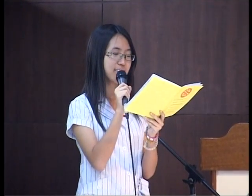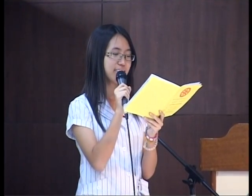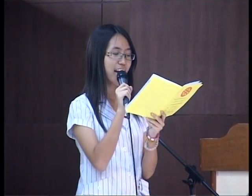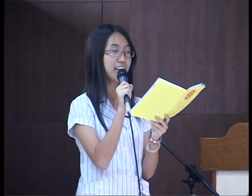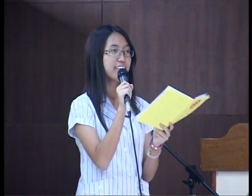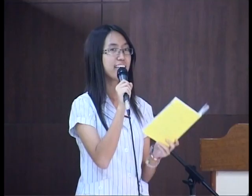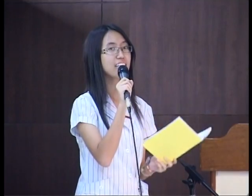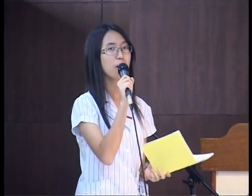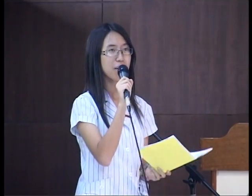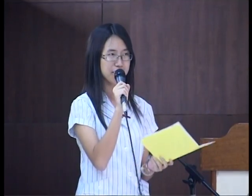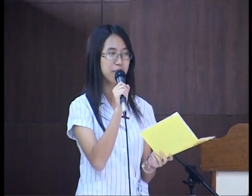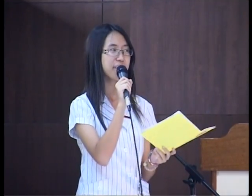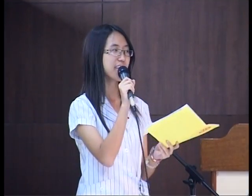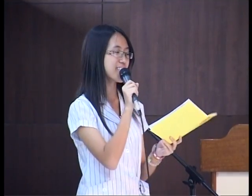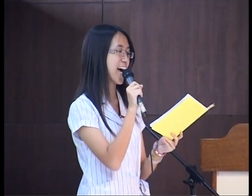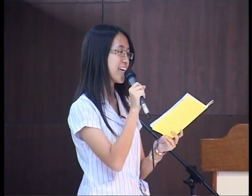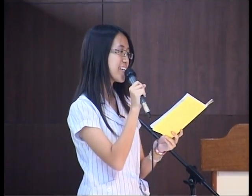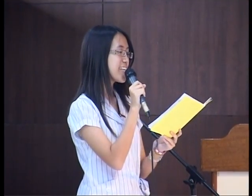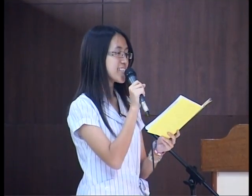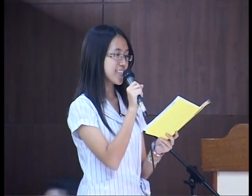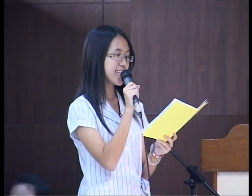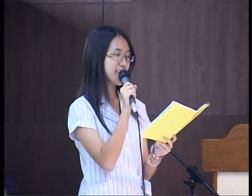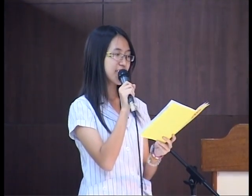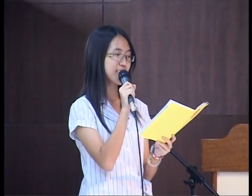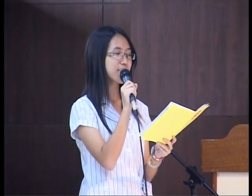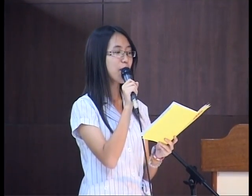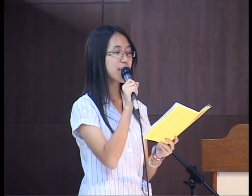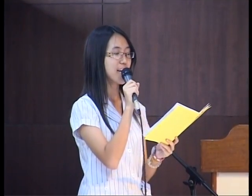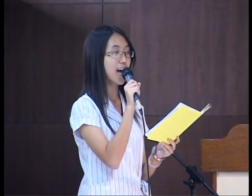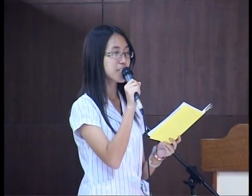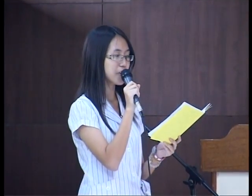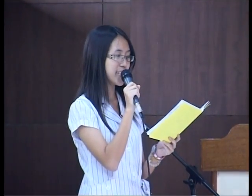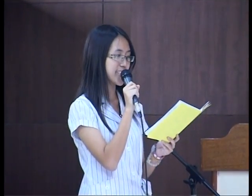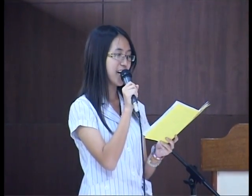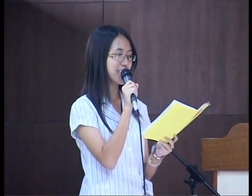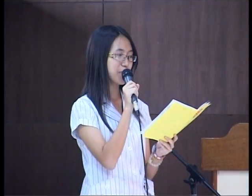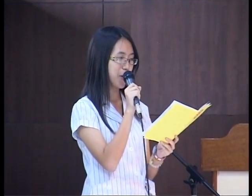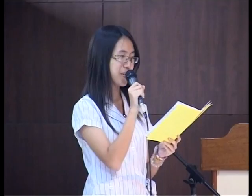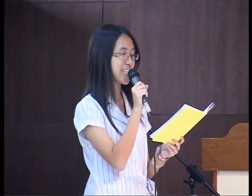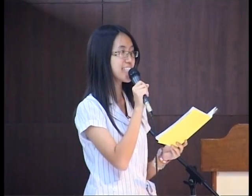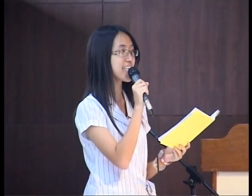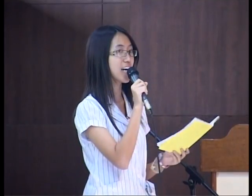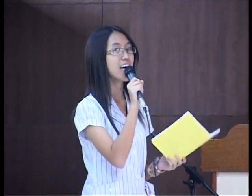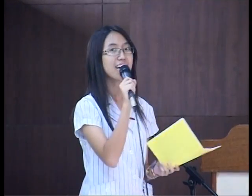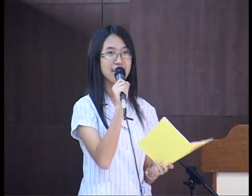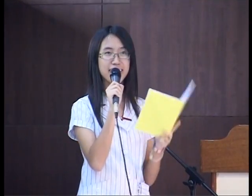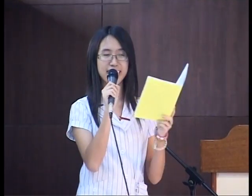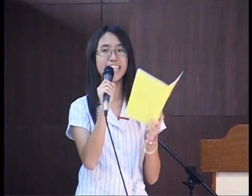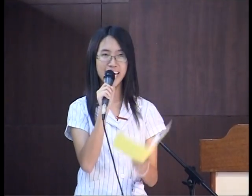坚强，一样的为生命喝彩。紧接着是三位讲堂冬日一笑为我们呈现的和你一